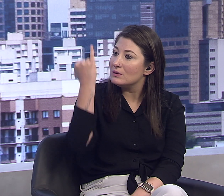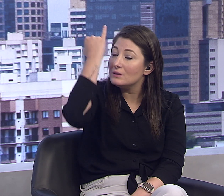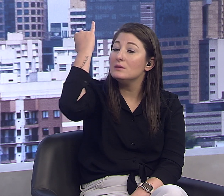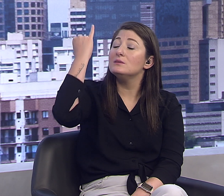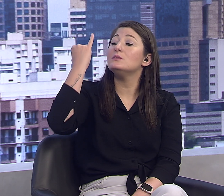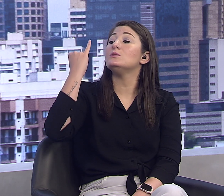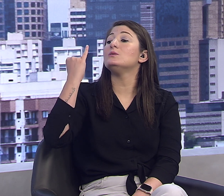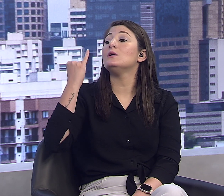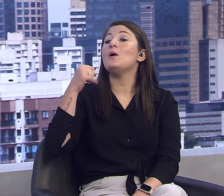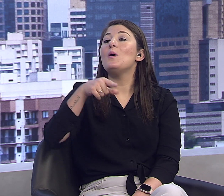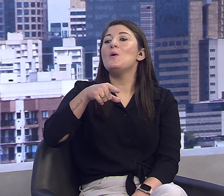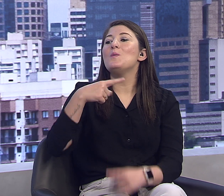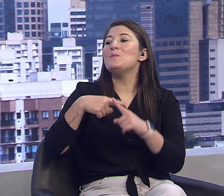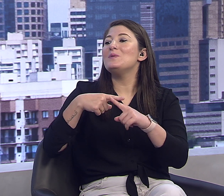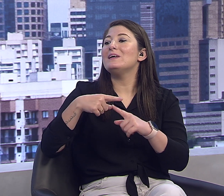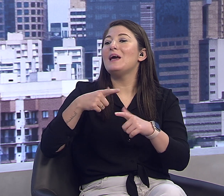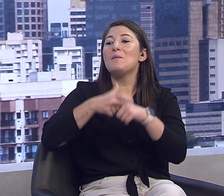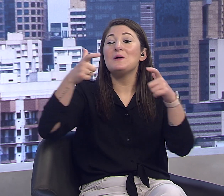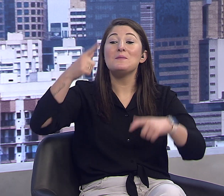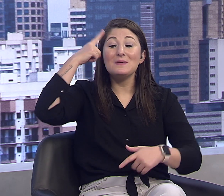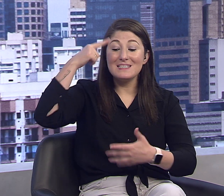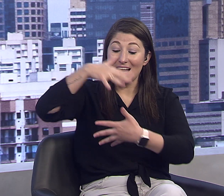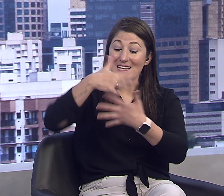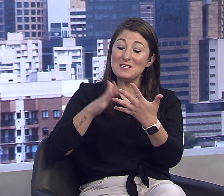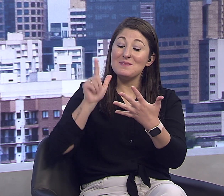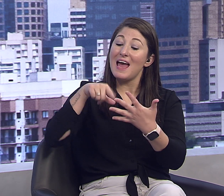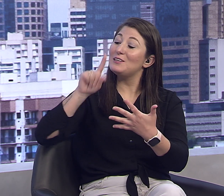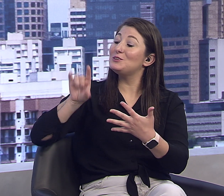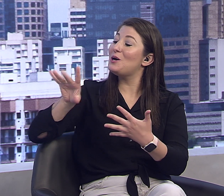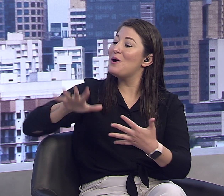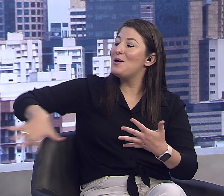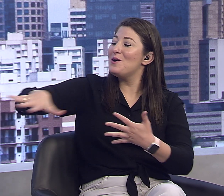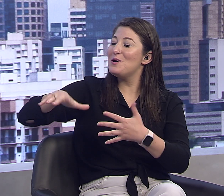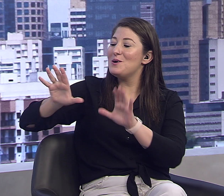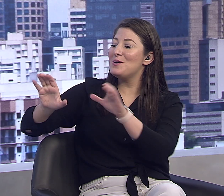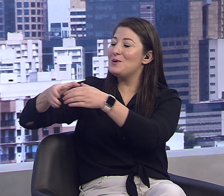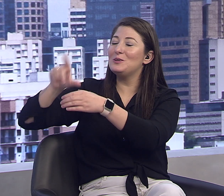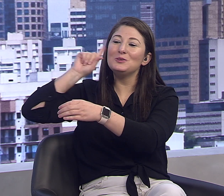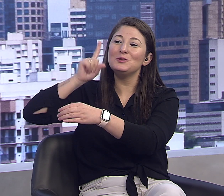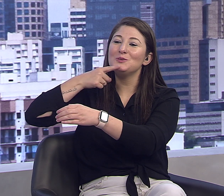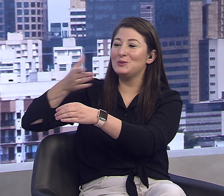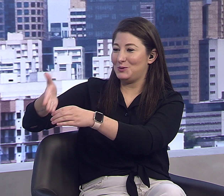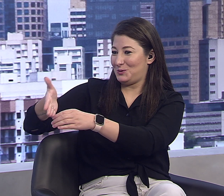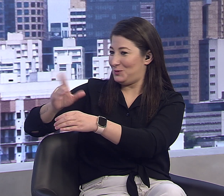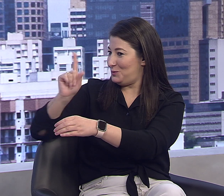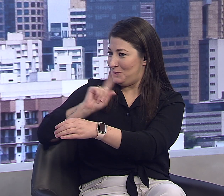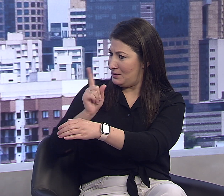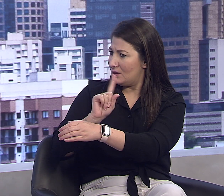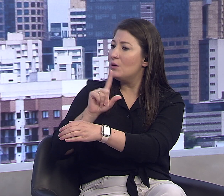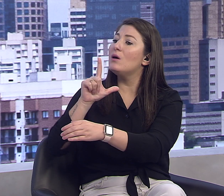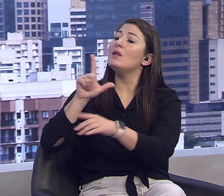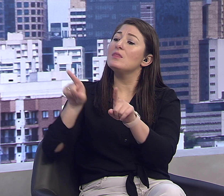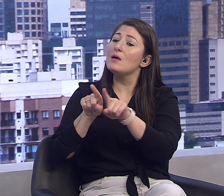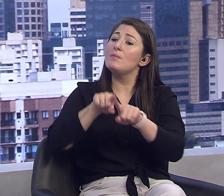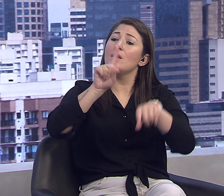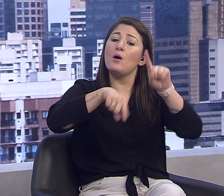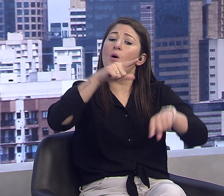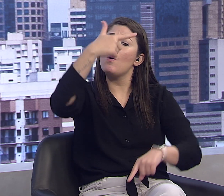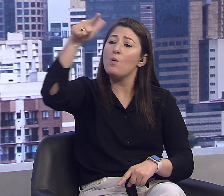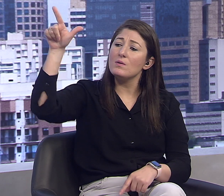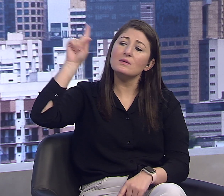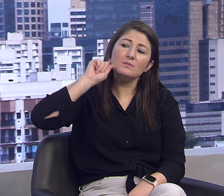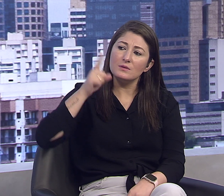É uma pergunta muito importante porque a maioria das pessoas pensam que, por exemplo, a língua de sinais é só para a comunidade